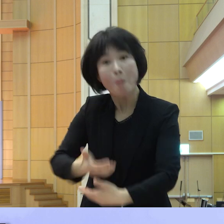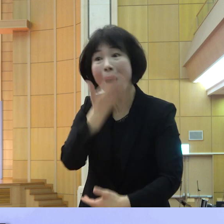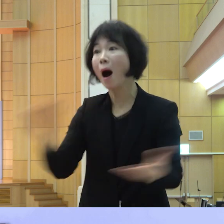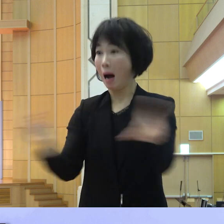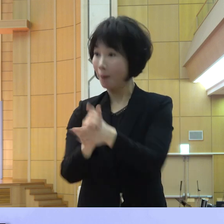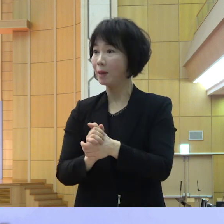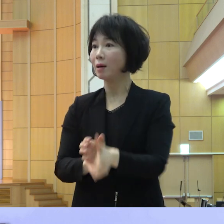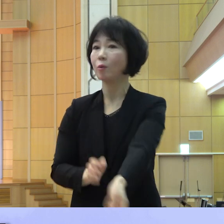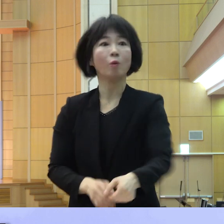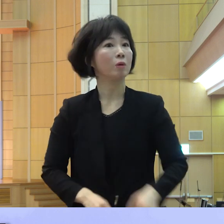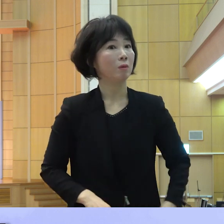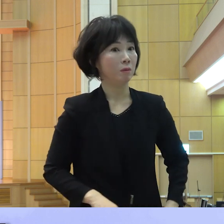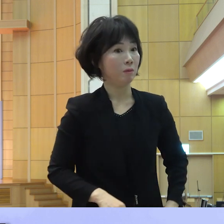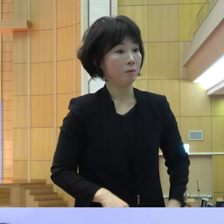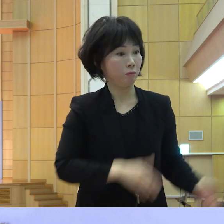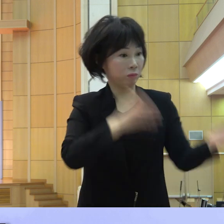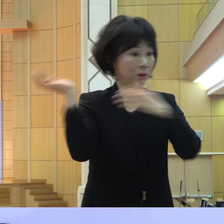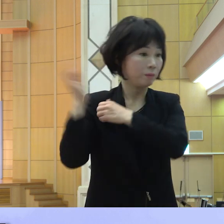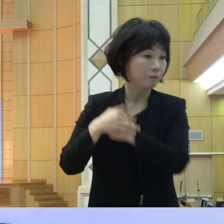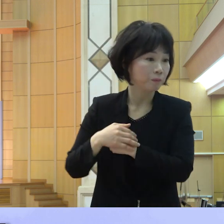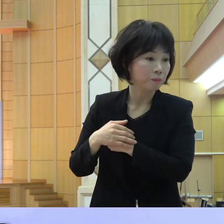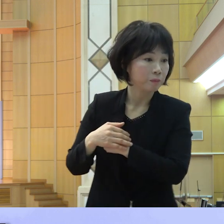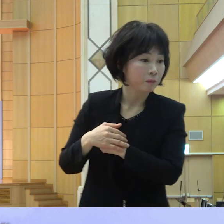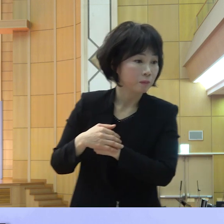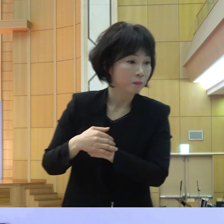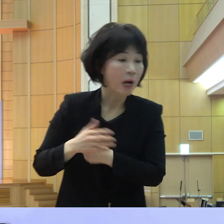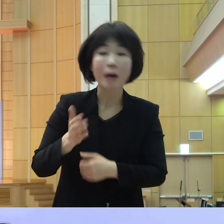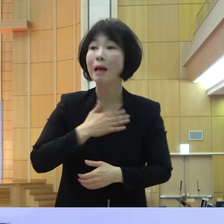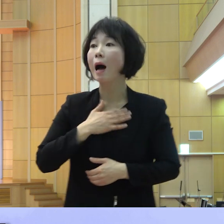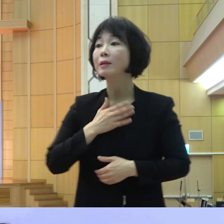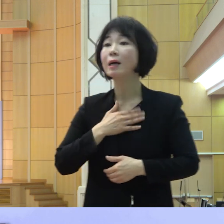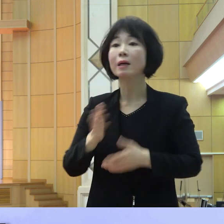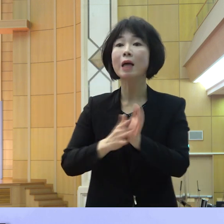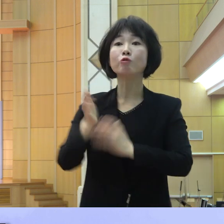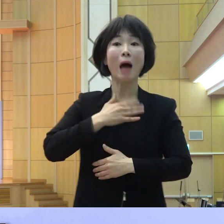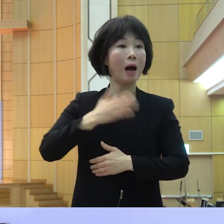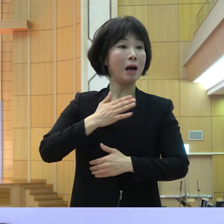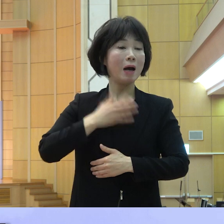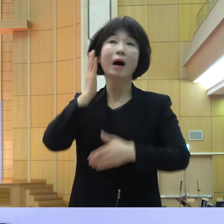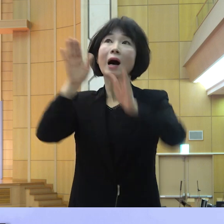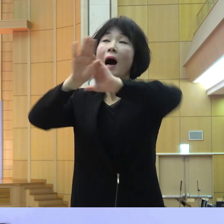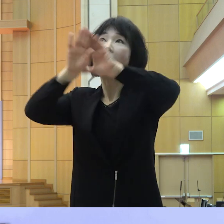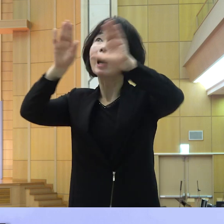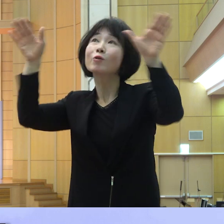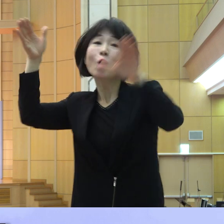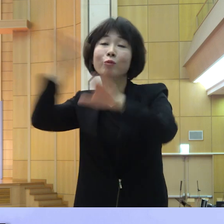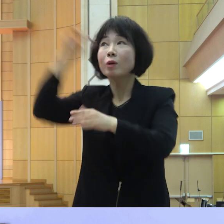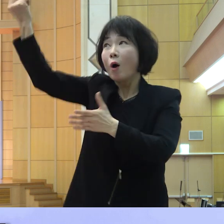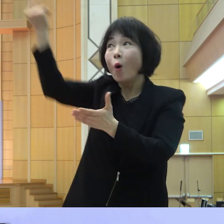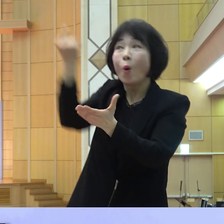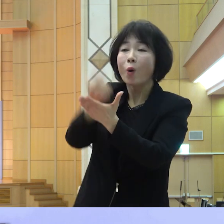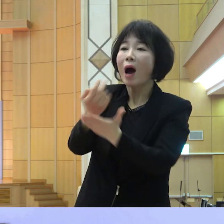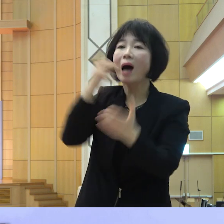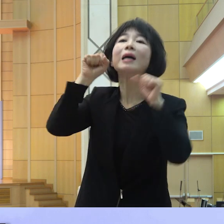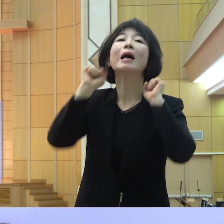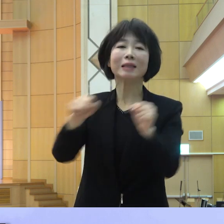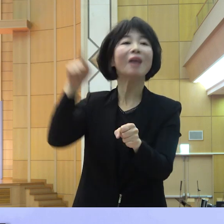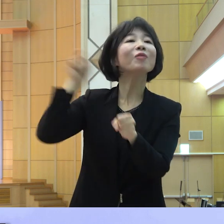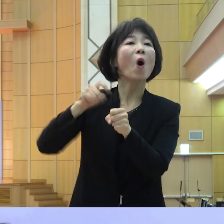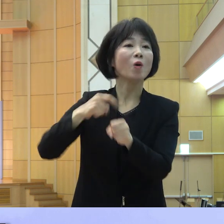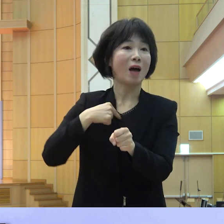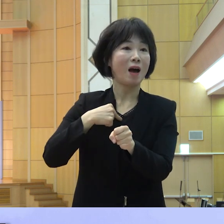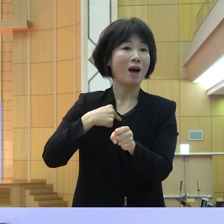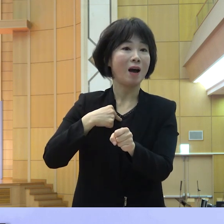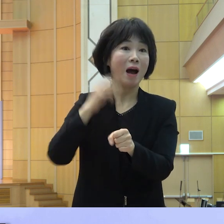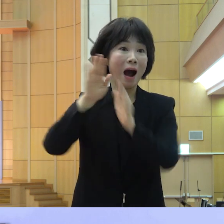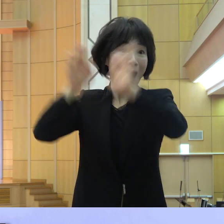51절 55절까지 읽습니다. 예수님이 말씀합니다. 나는 하늘로서 내려온 산떡이니,